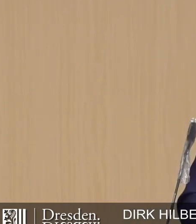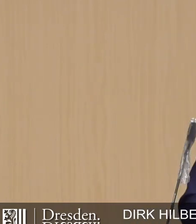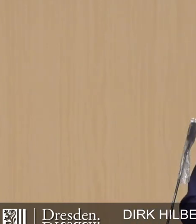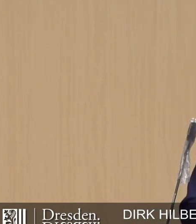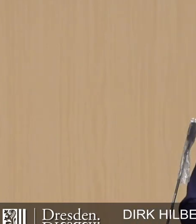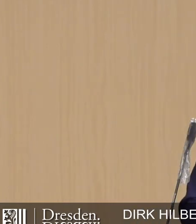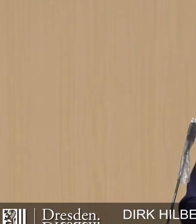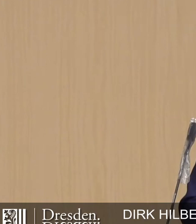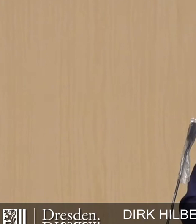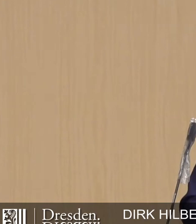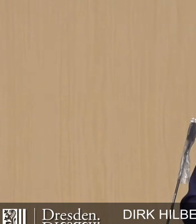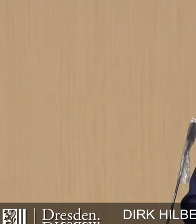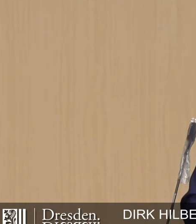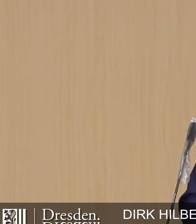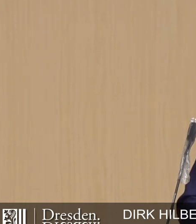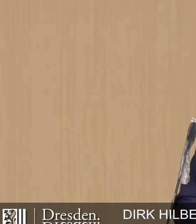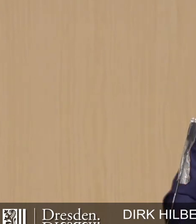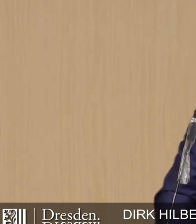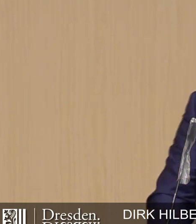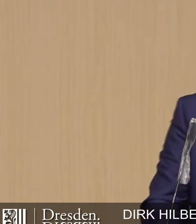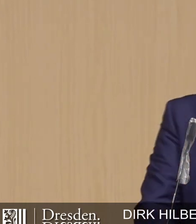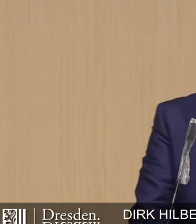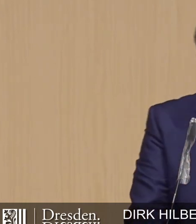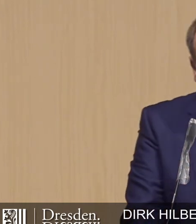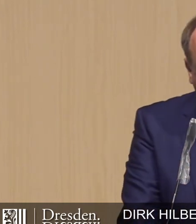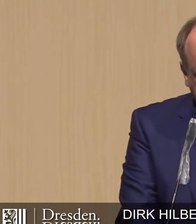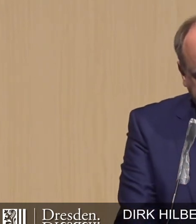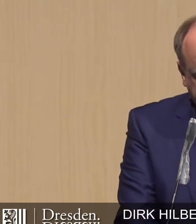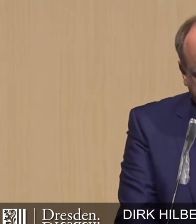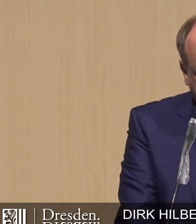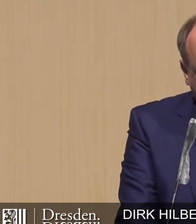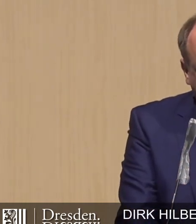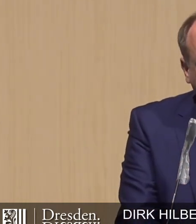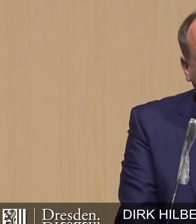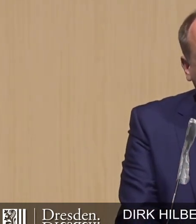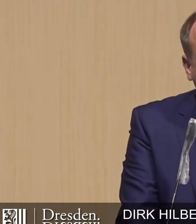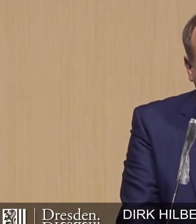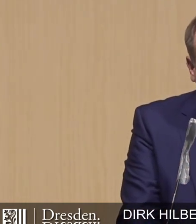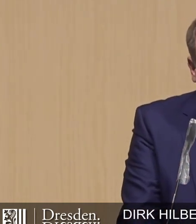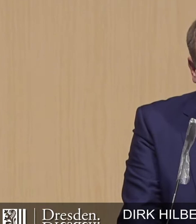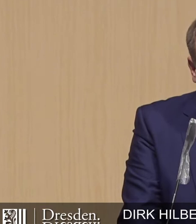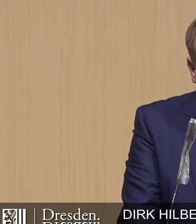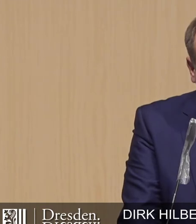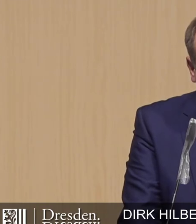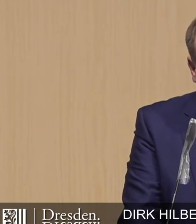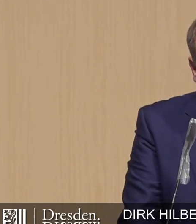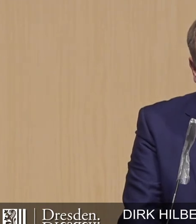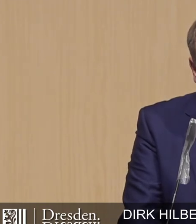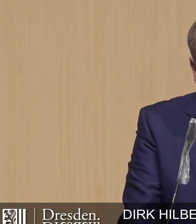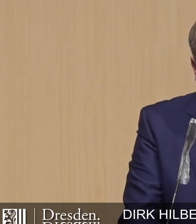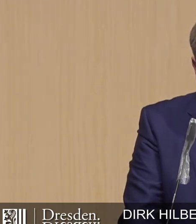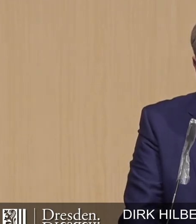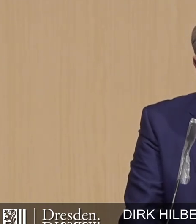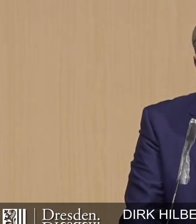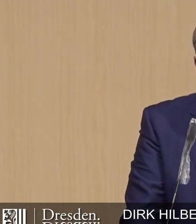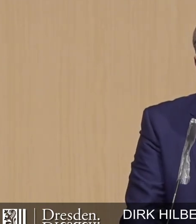vom kritischen Beäugen hin zum Miteinanderhandeln. Das ist ein Wert, das sich in Euro